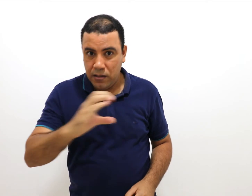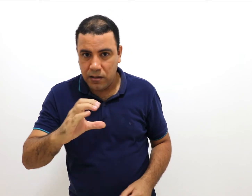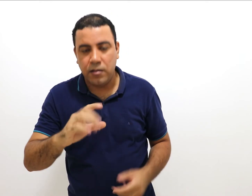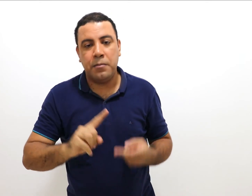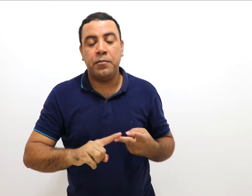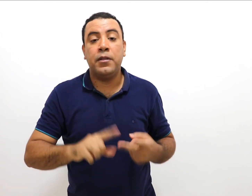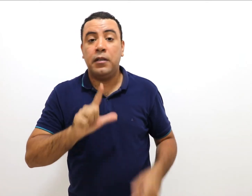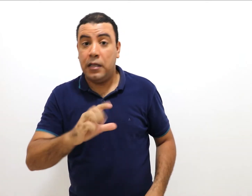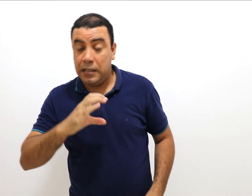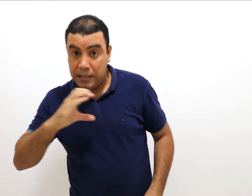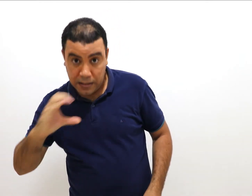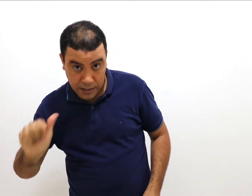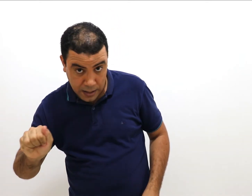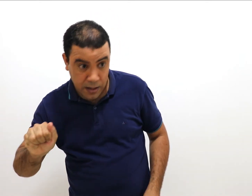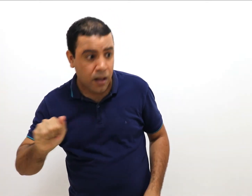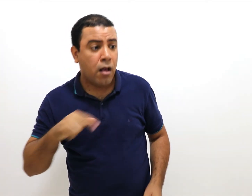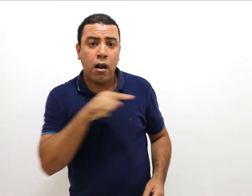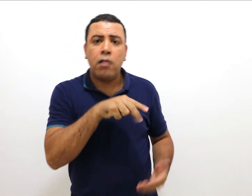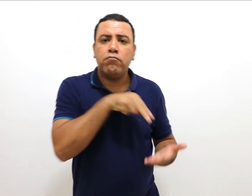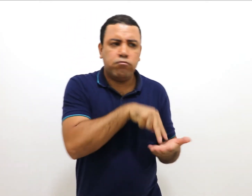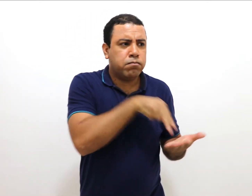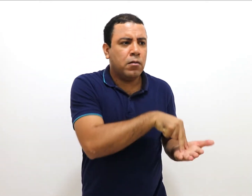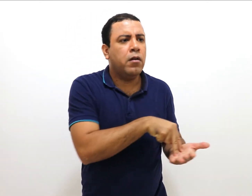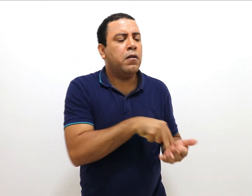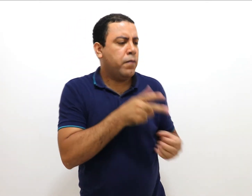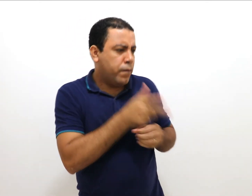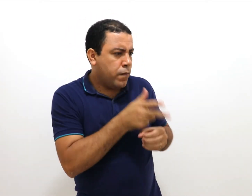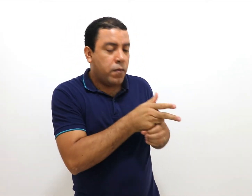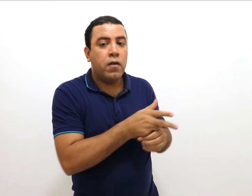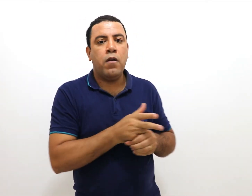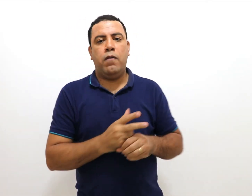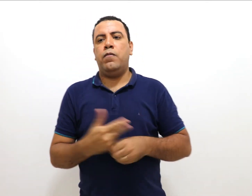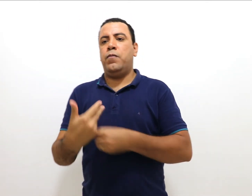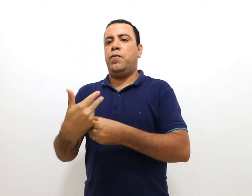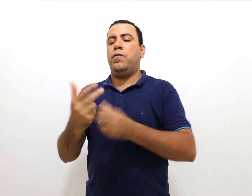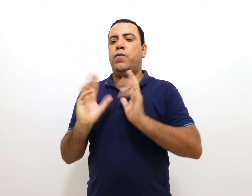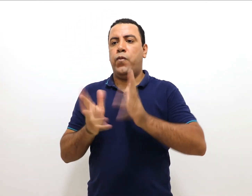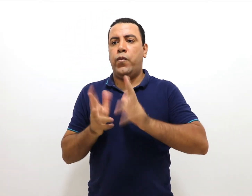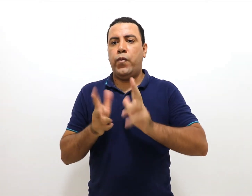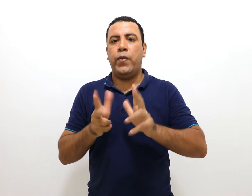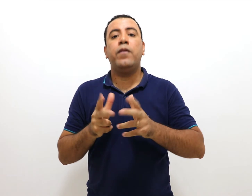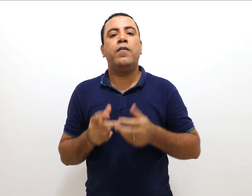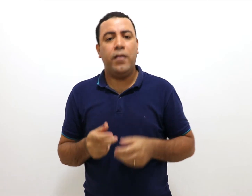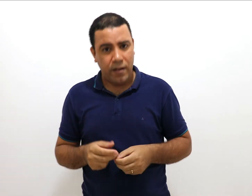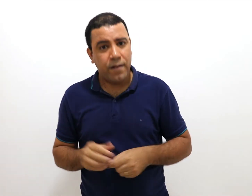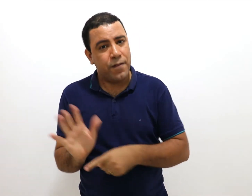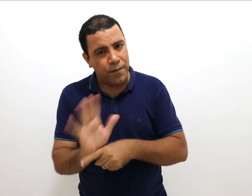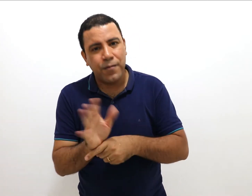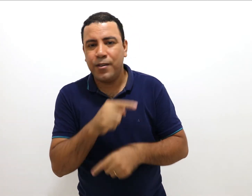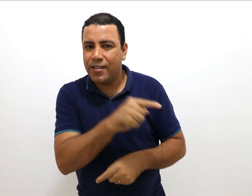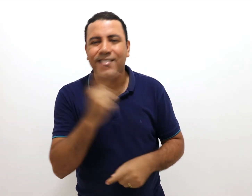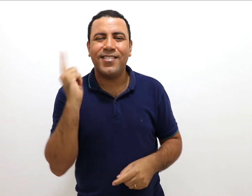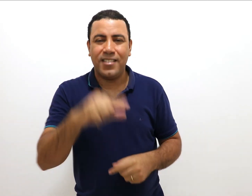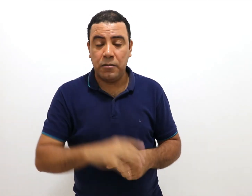em libras e ainda tivemos outra ajuda importante, a participação direta de um aluno surdo do ensino